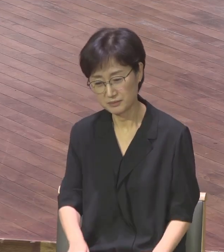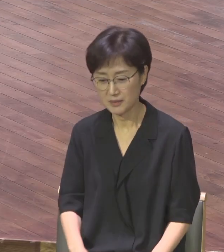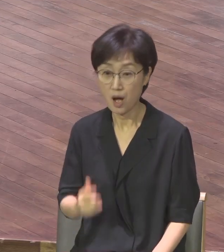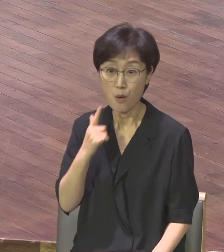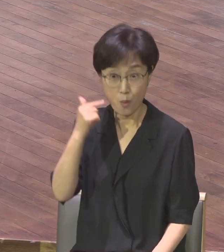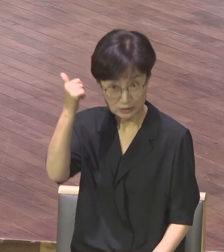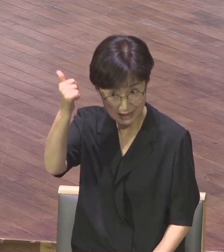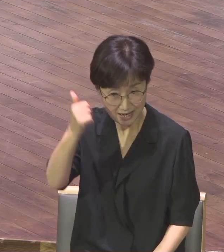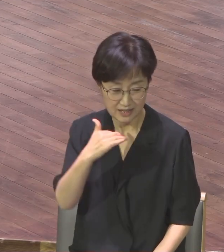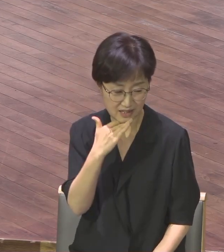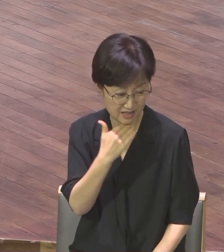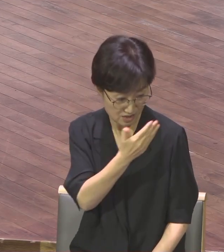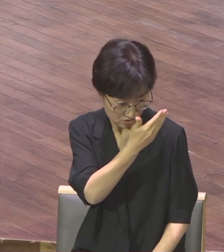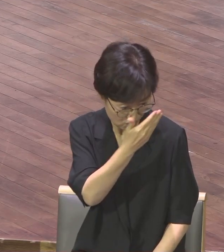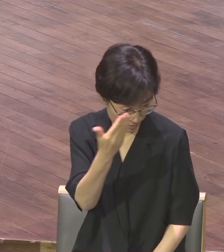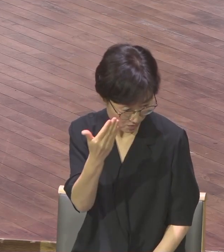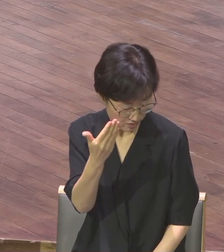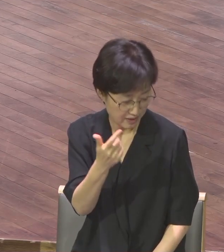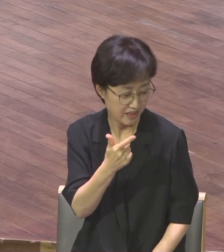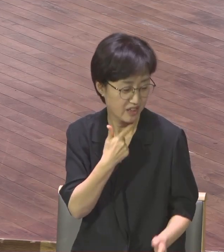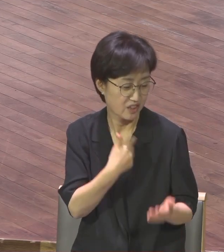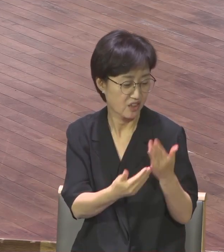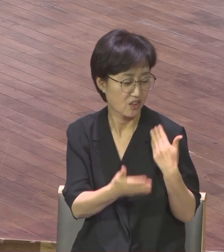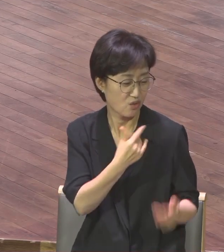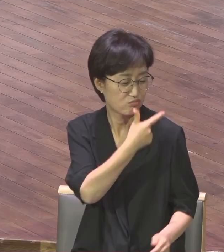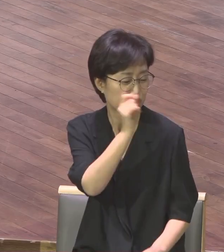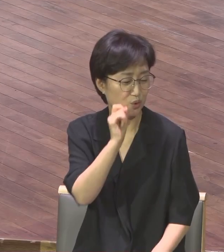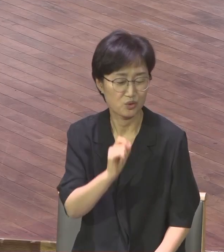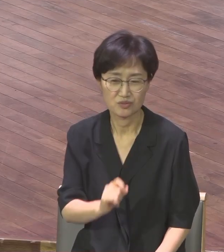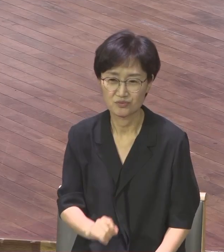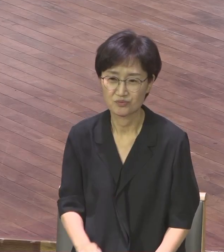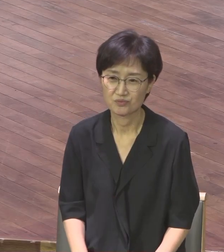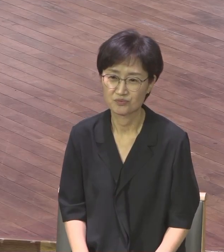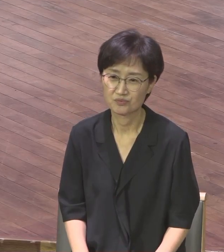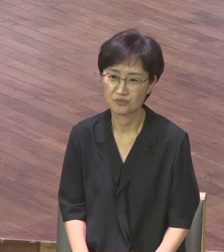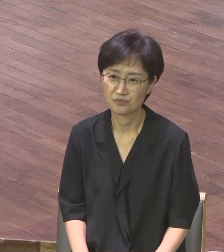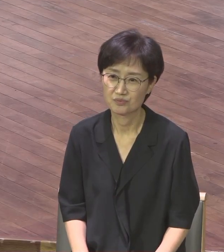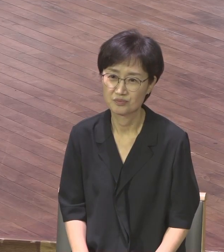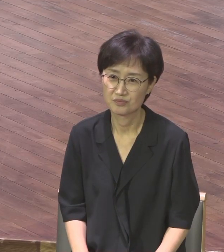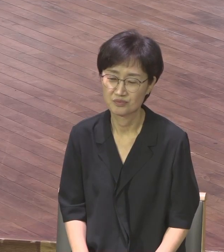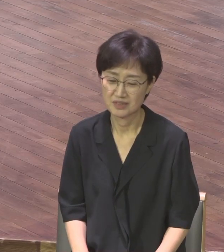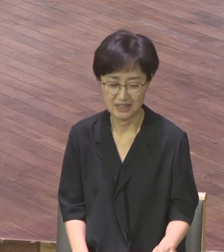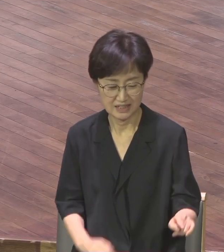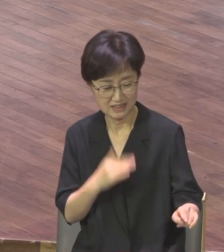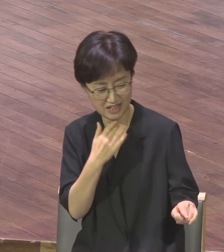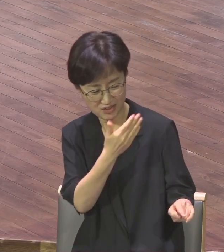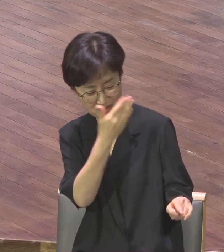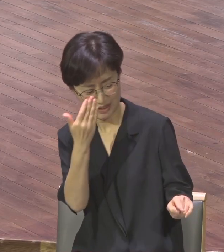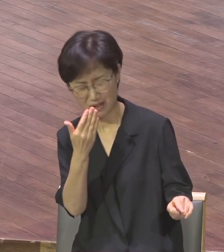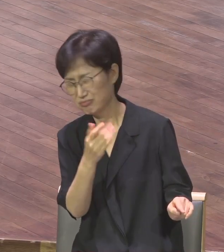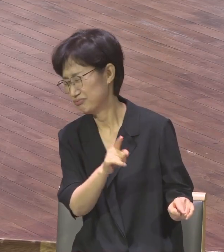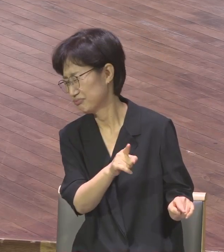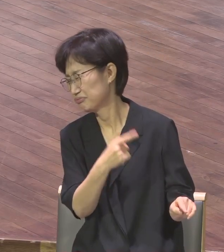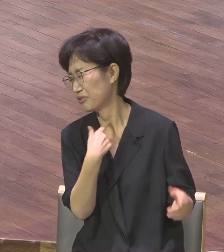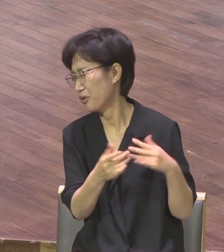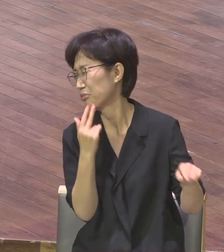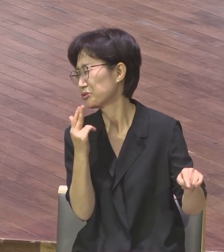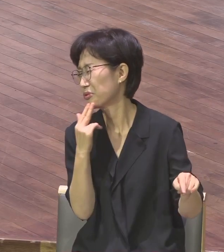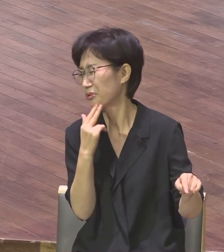목사가 나이가 어리면 경험이 부족하다. 나이가 저래 뭐 어려서 뭘 알겠냐?